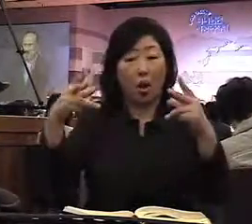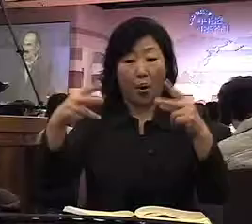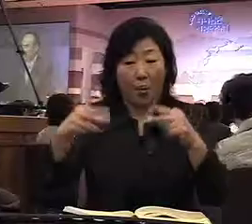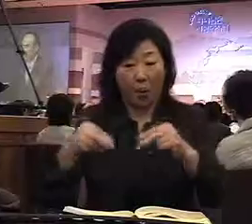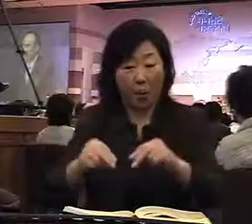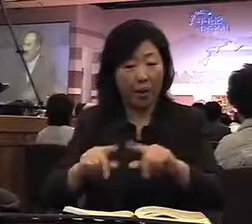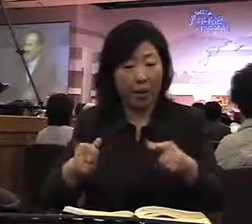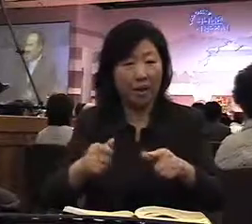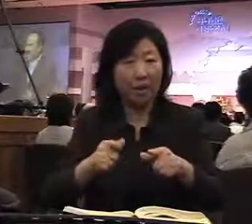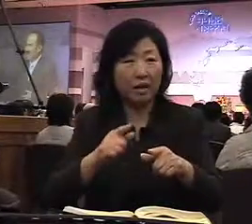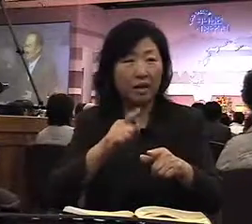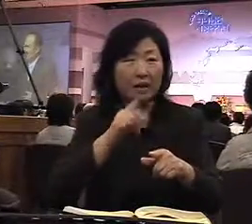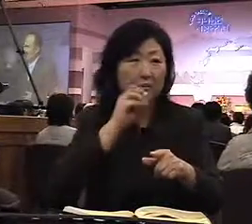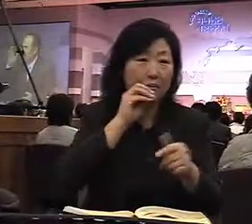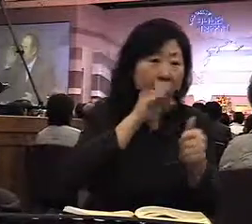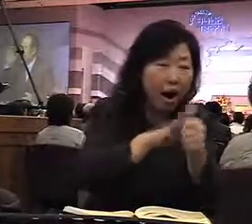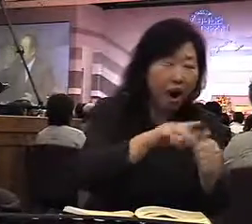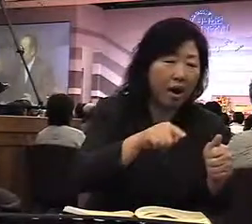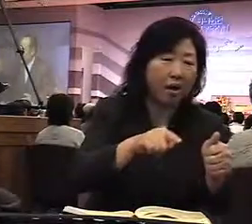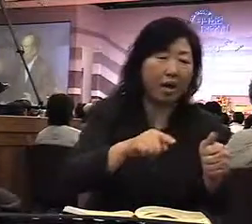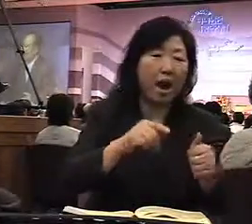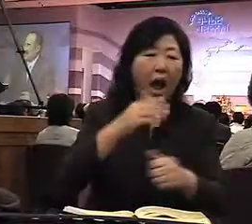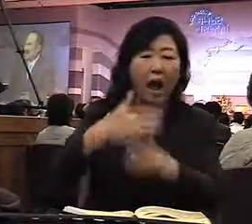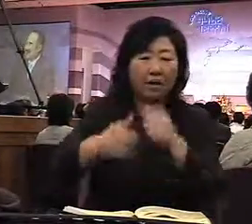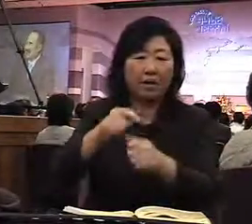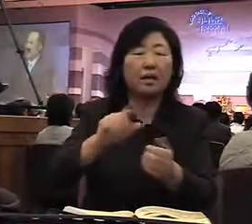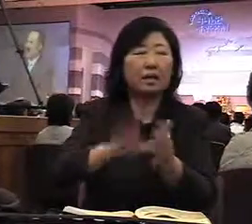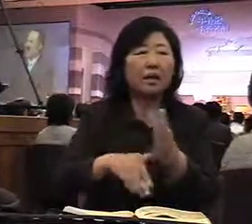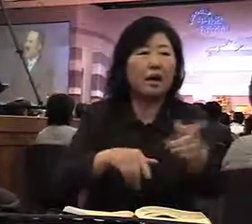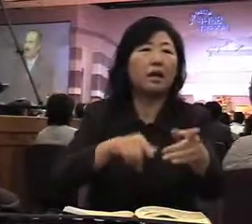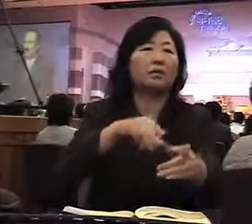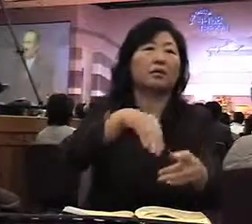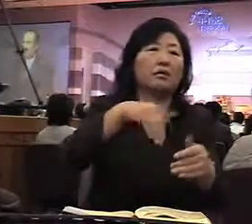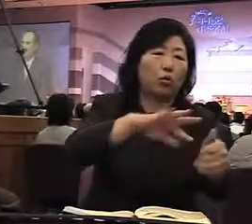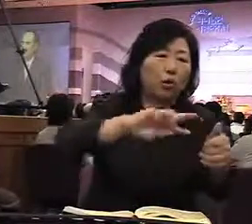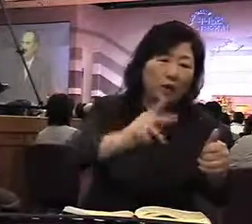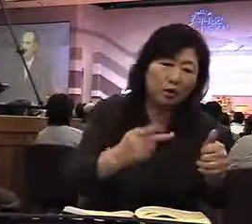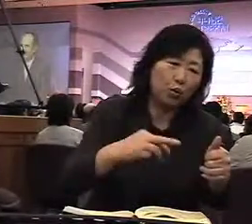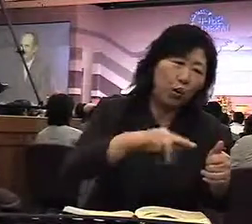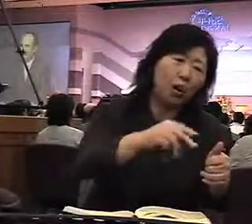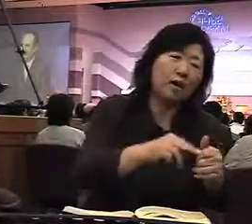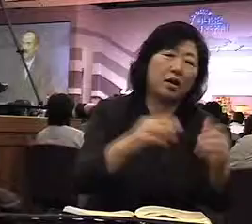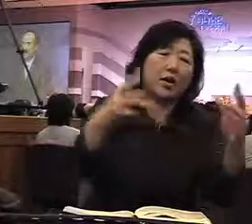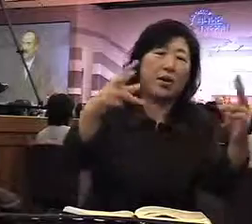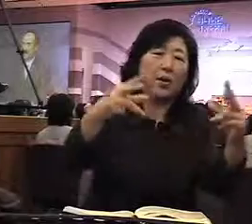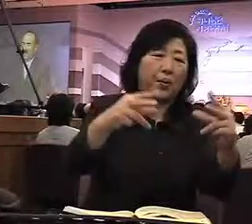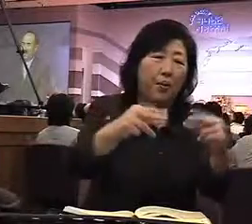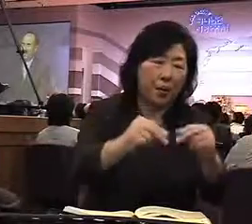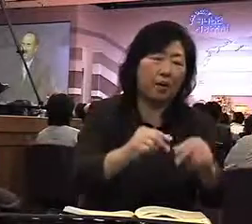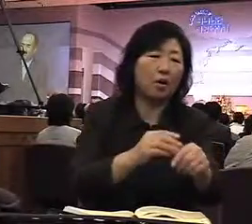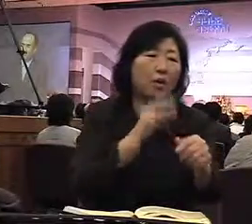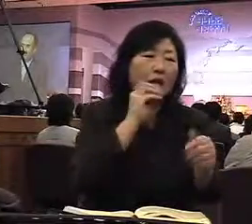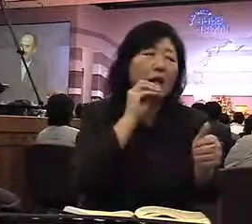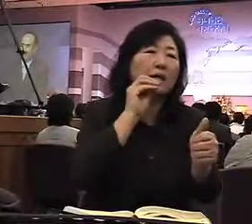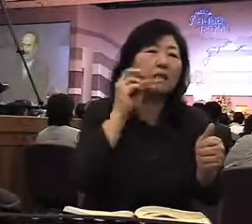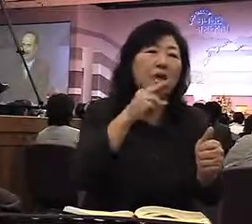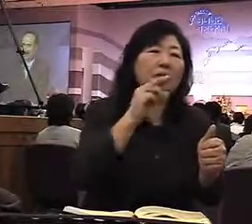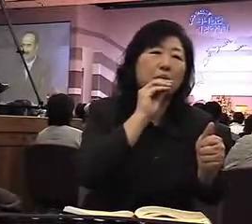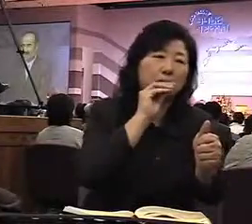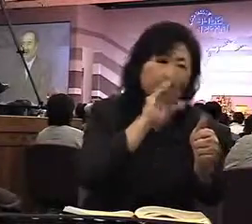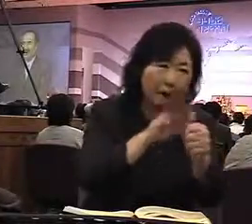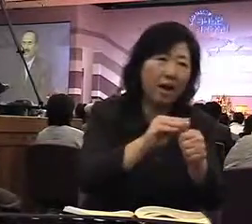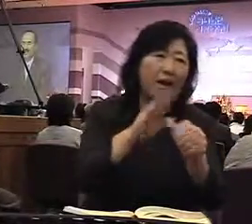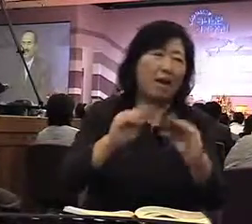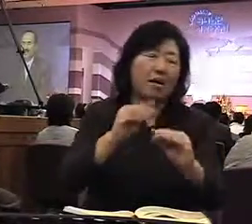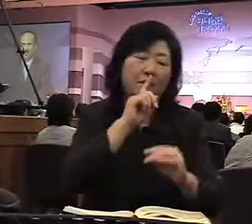않는다고 말한 이사야를 하나님이 그때 가서 낫는다고 말하라 할 때 성경은 기록되지 않았지만 이사야에 가면 그런 생각 안 했겠어요.